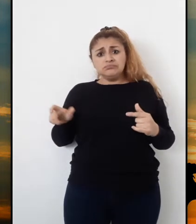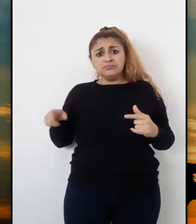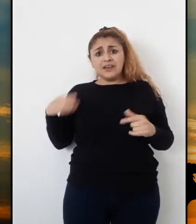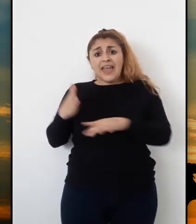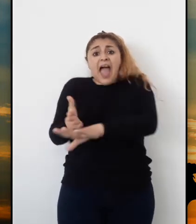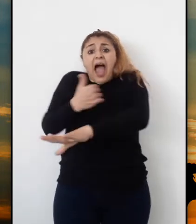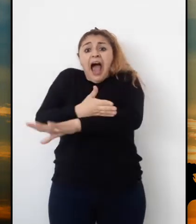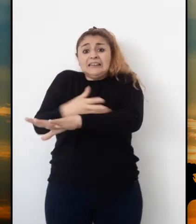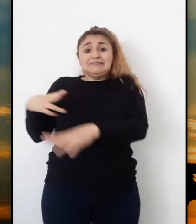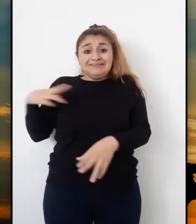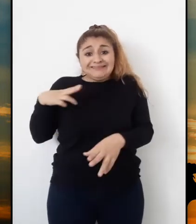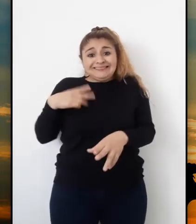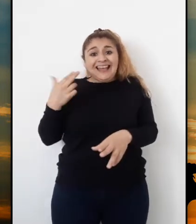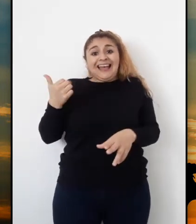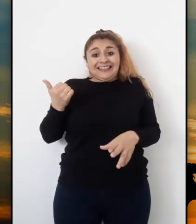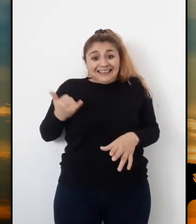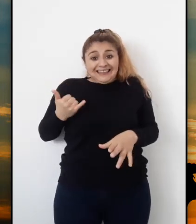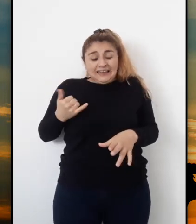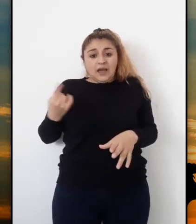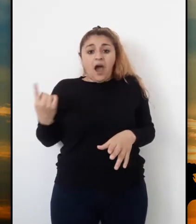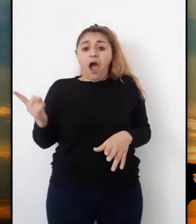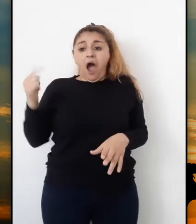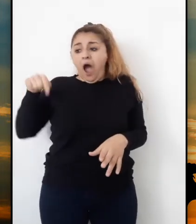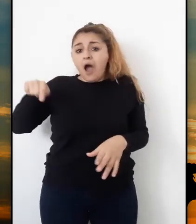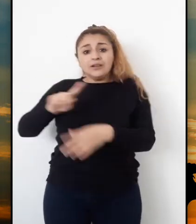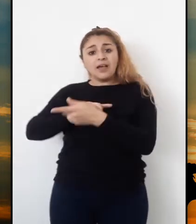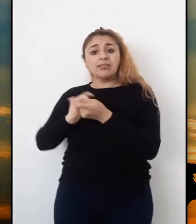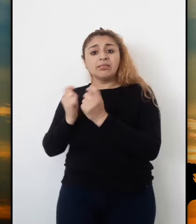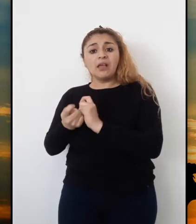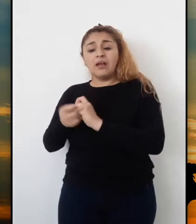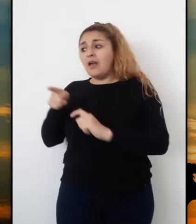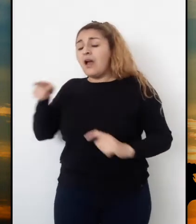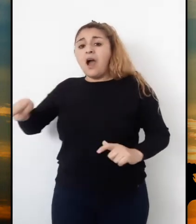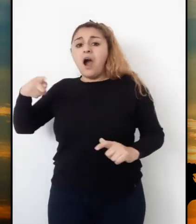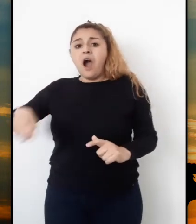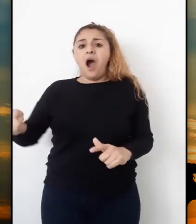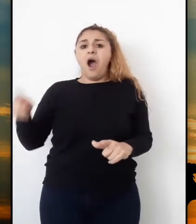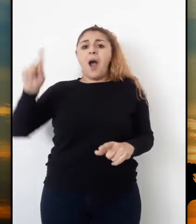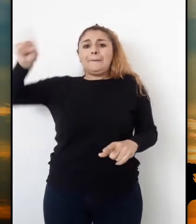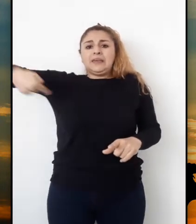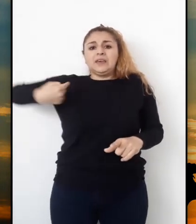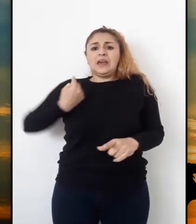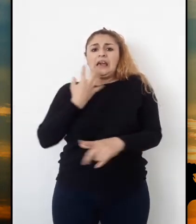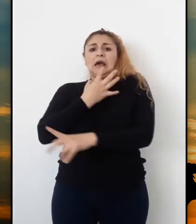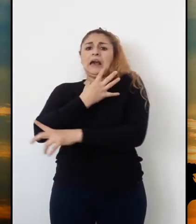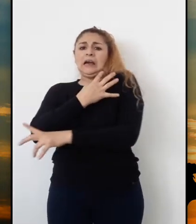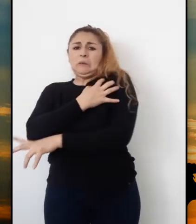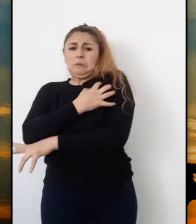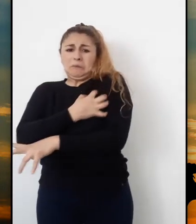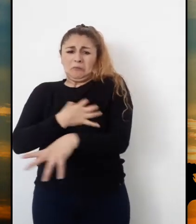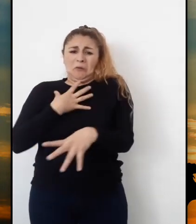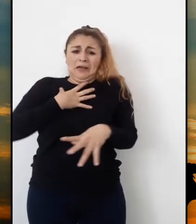el rico. Non, sa richesse l'a amené à la perdition. No, porque su riqueza lo llevó